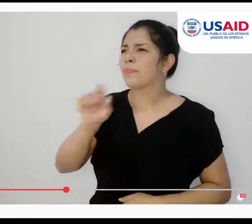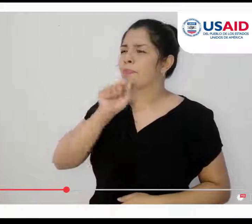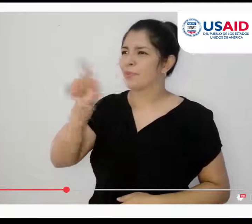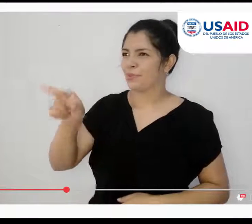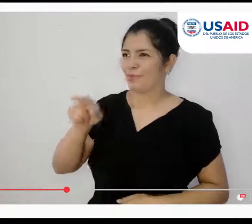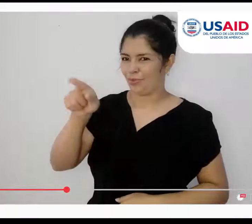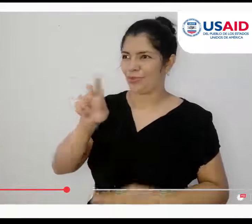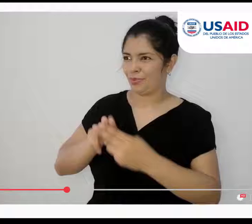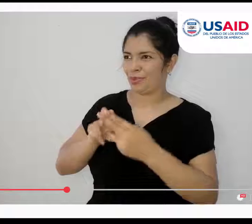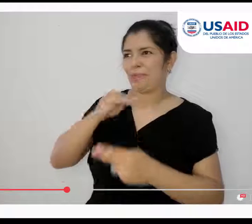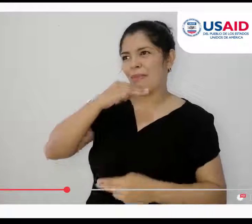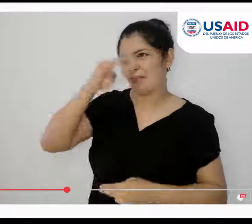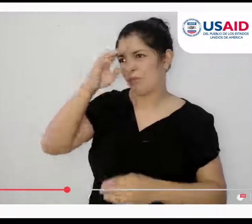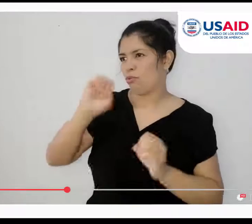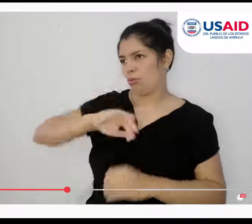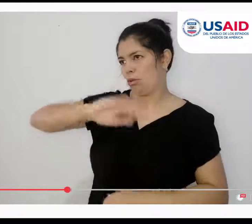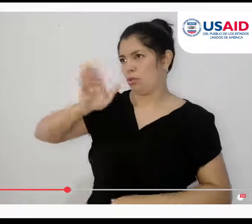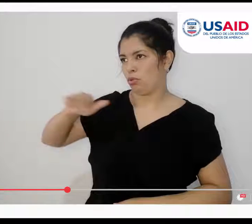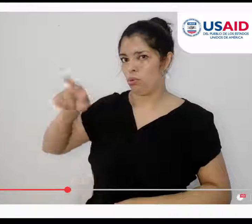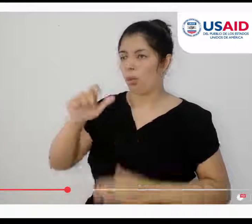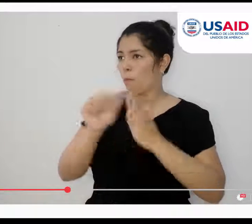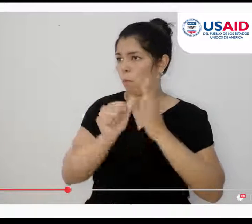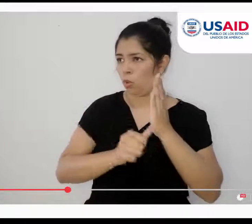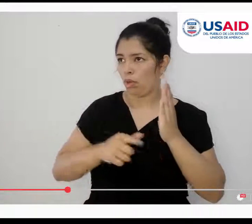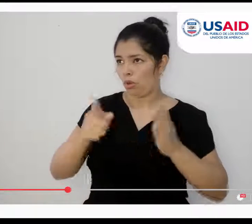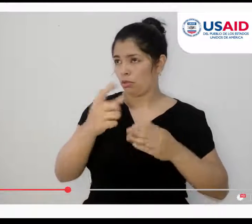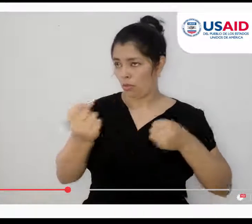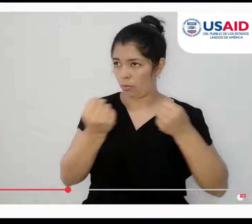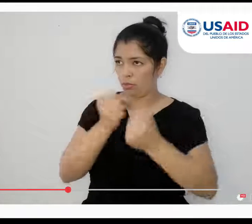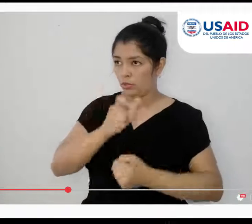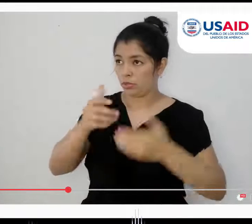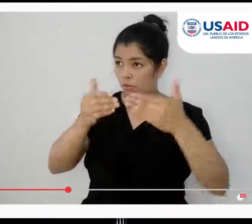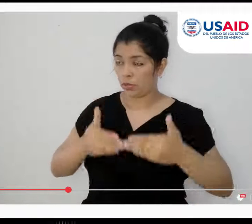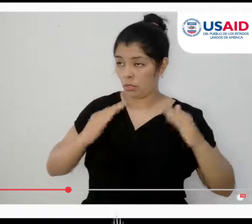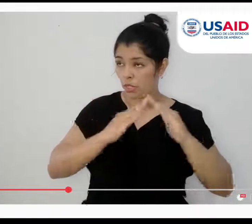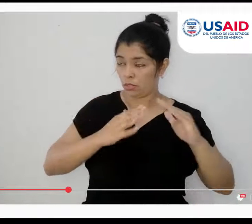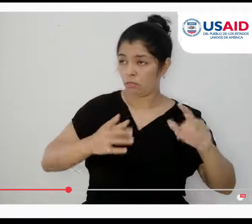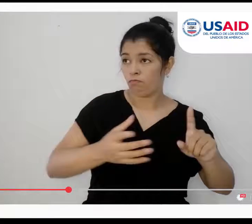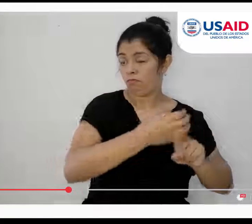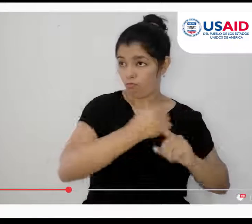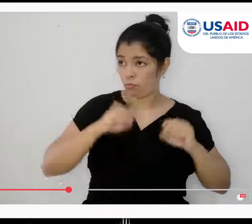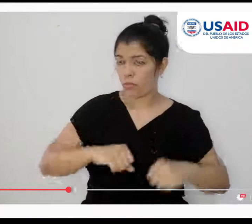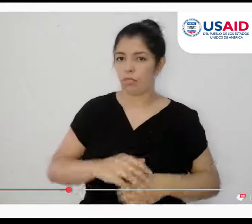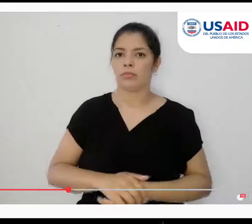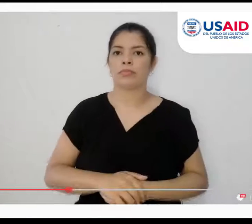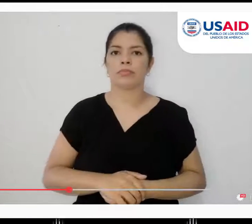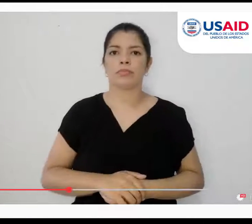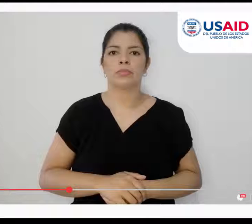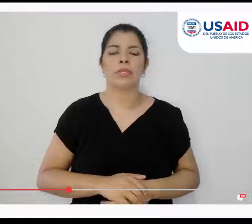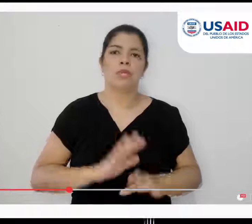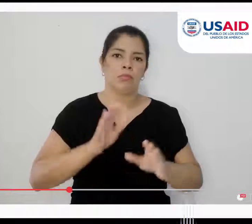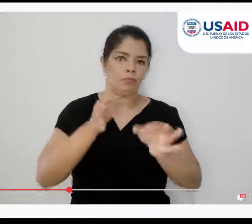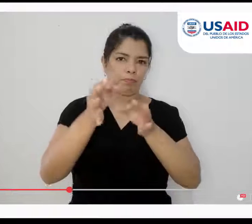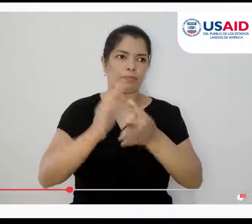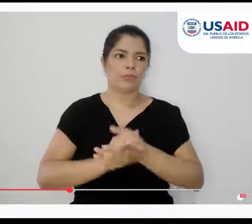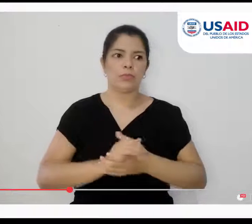Medellín, que estén aportando para el acceso a la vivienda de las personas con discapacidad? En Medellín en particular y en Antioquia